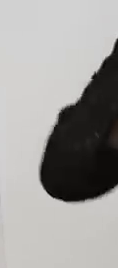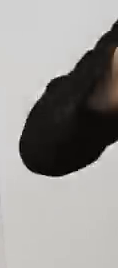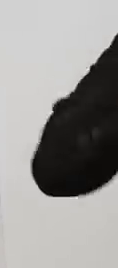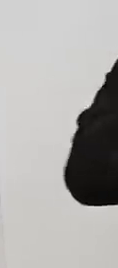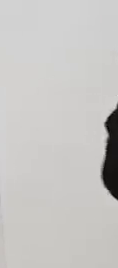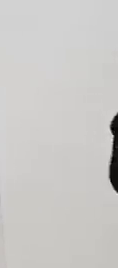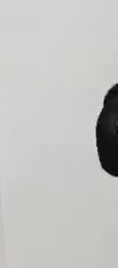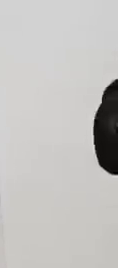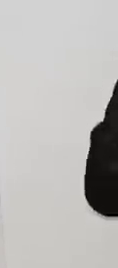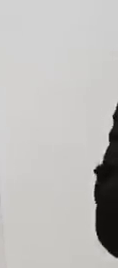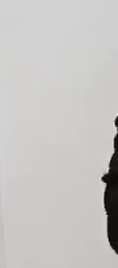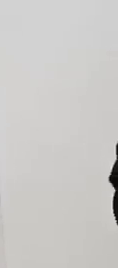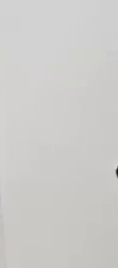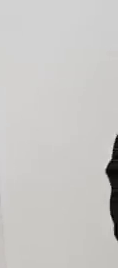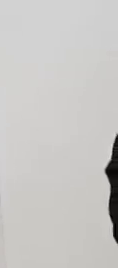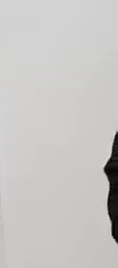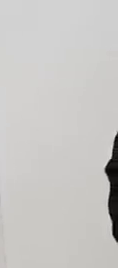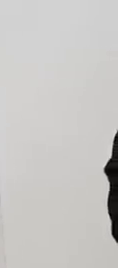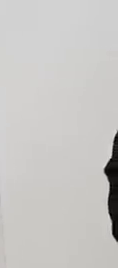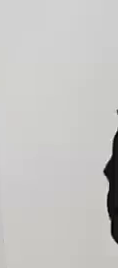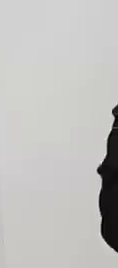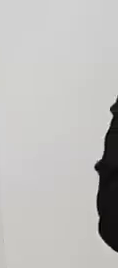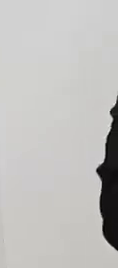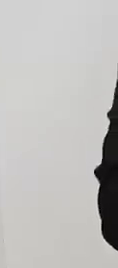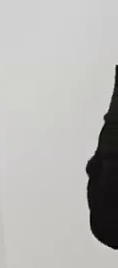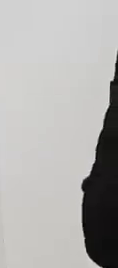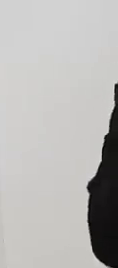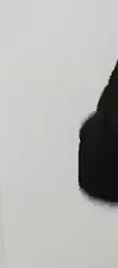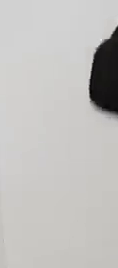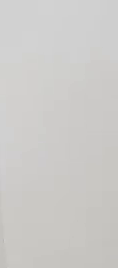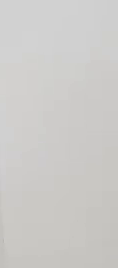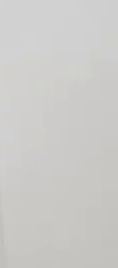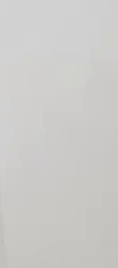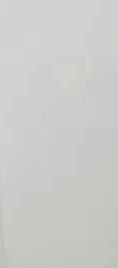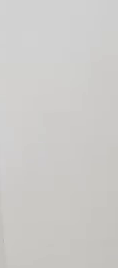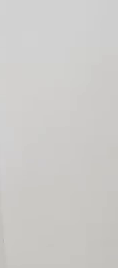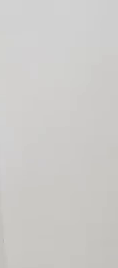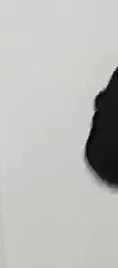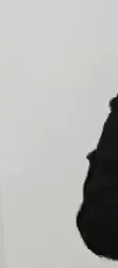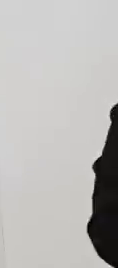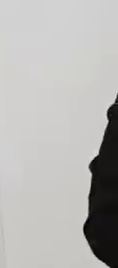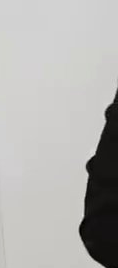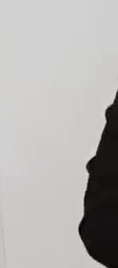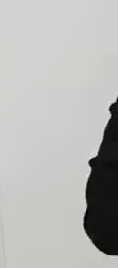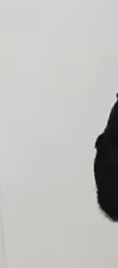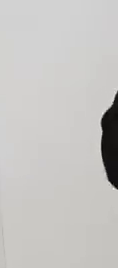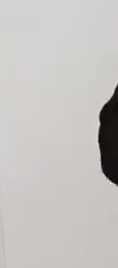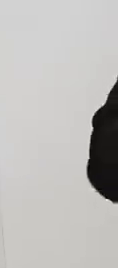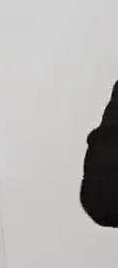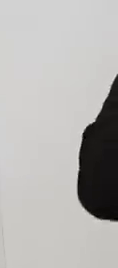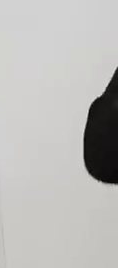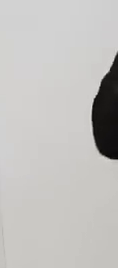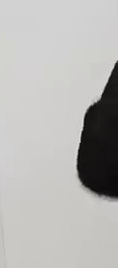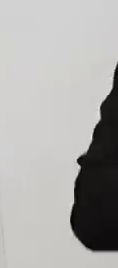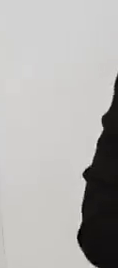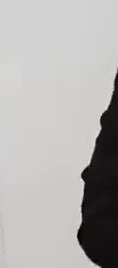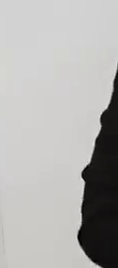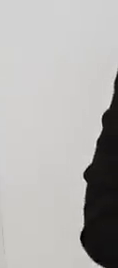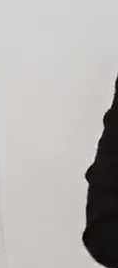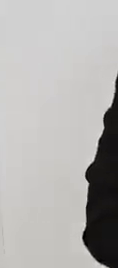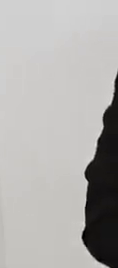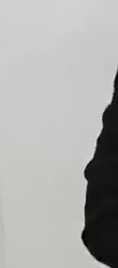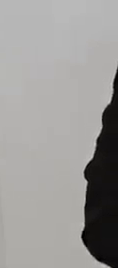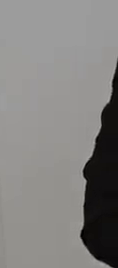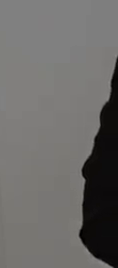응원과 격려 덕분에 달 임무 궤도 안착에 성공할 수 있었습니다. 진심으로 감사드립니다. 감사합니다.